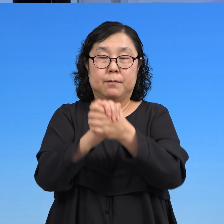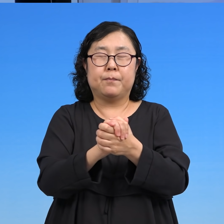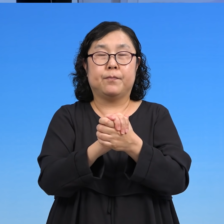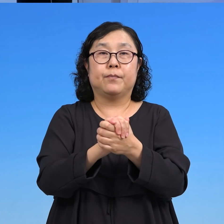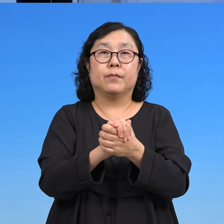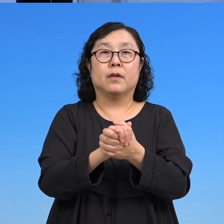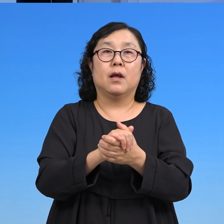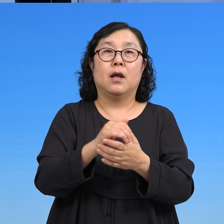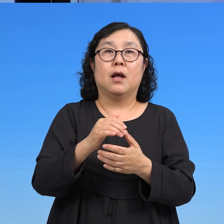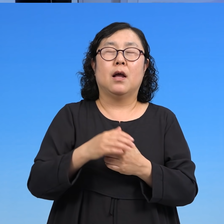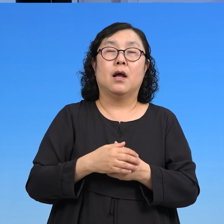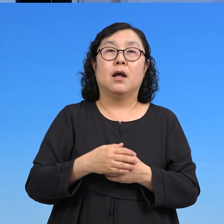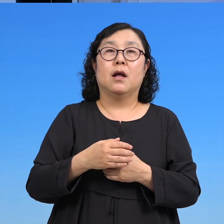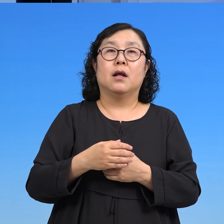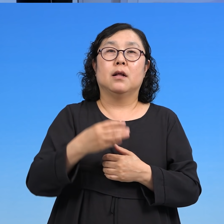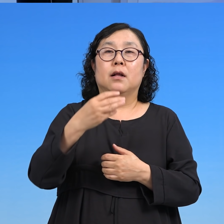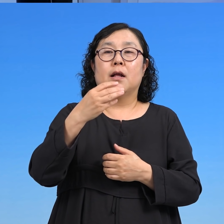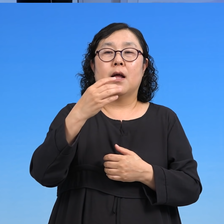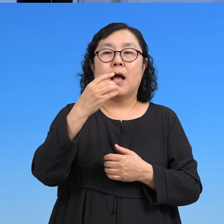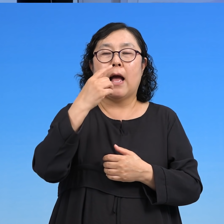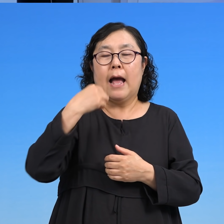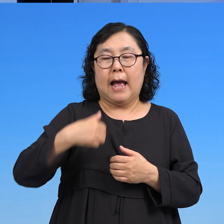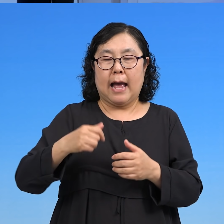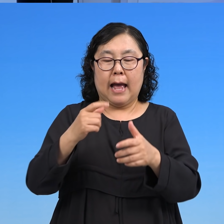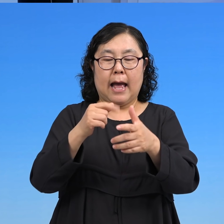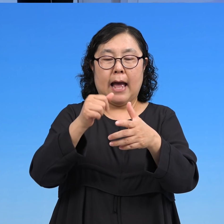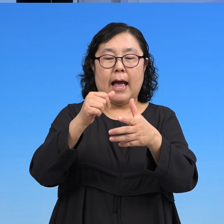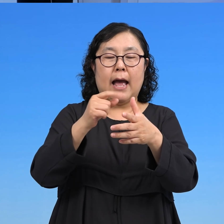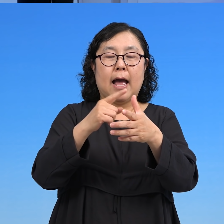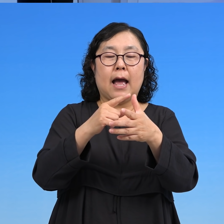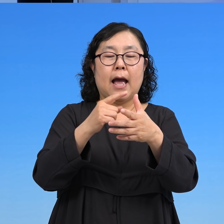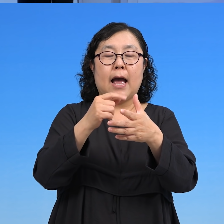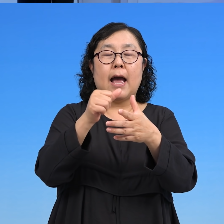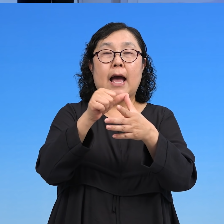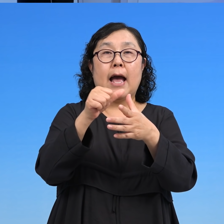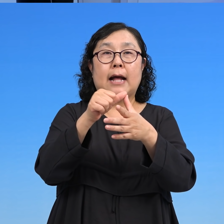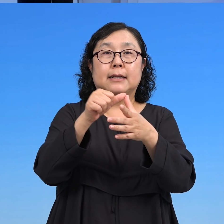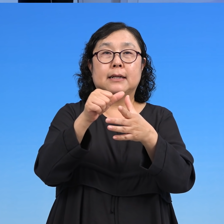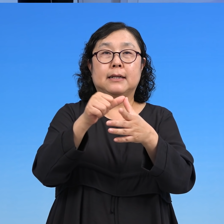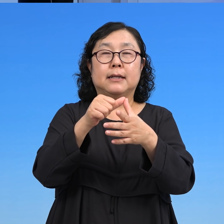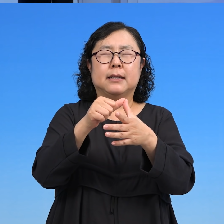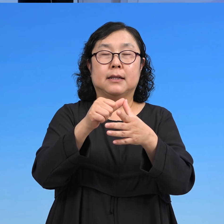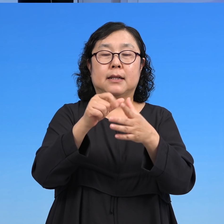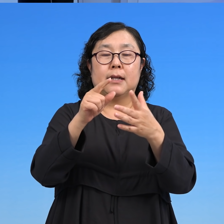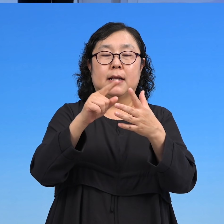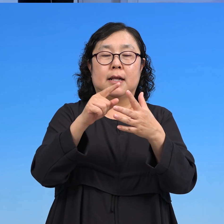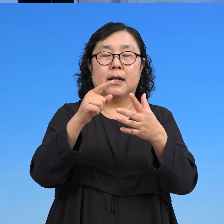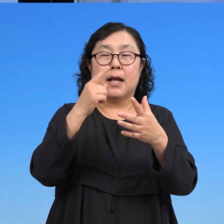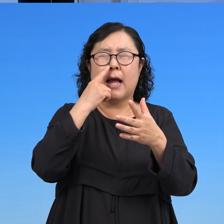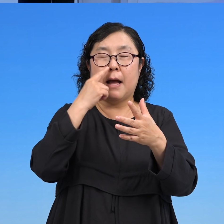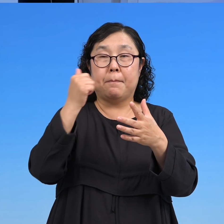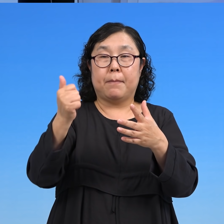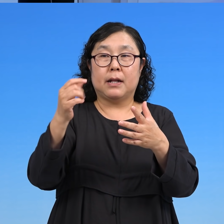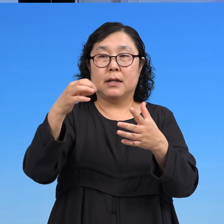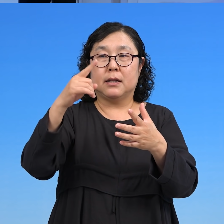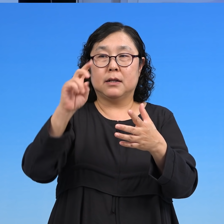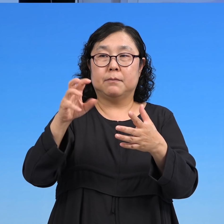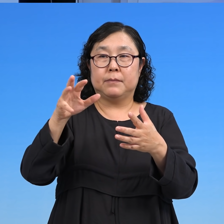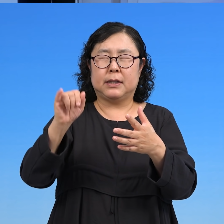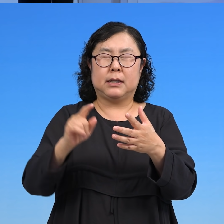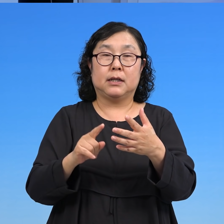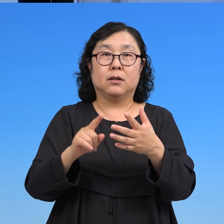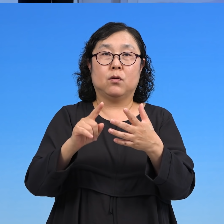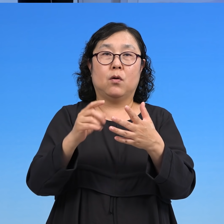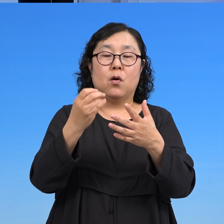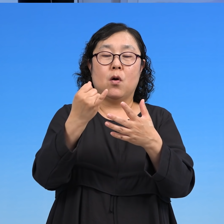아내는 소프라노, 테너인 대학생 아들, 그리고 엄치박치인 소리만 크게 내는 아빠, 그리고